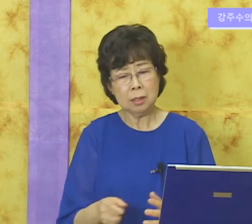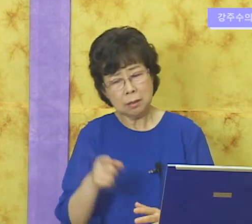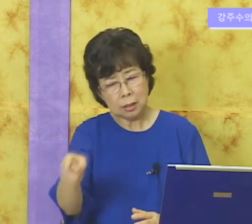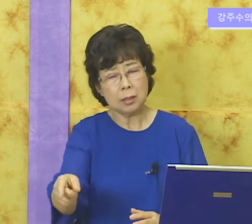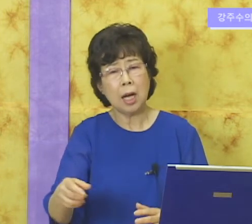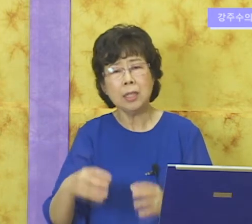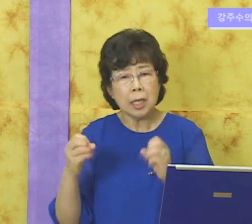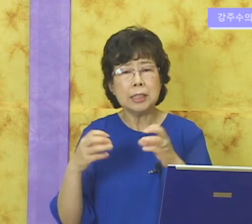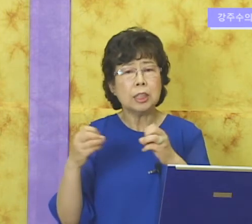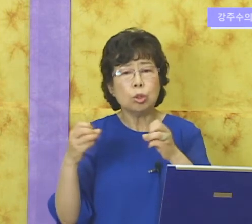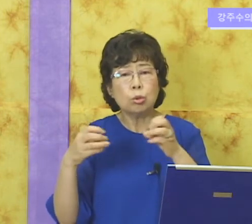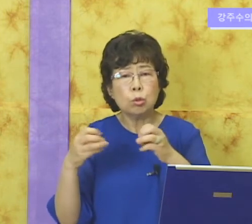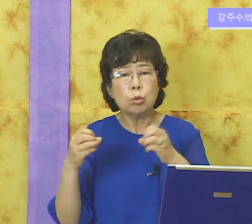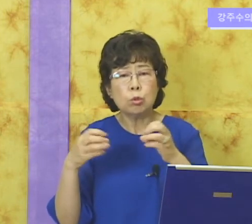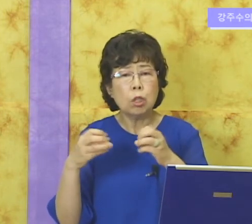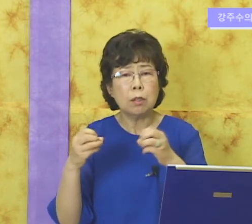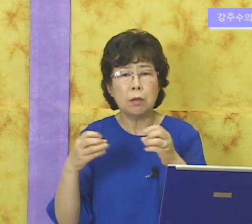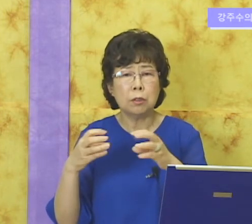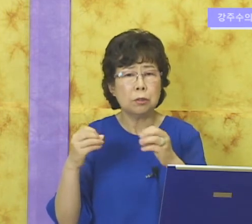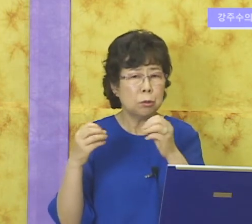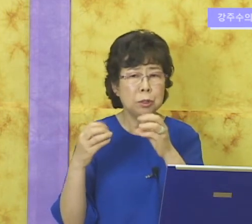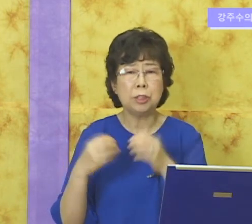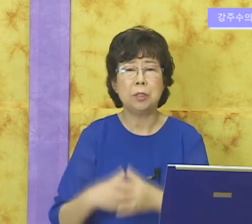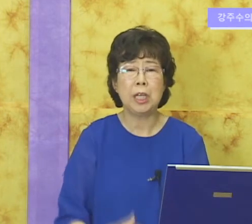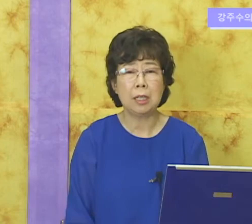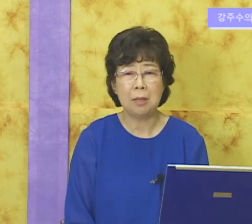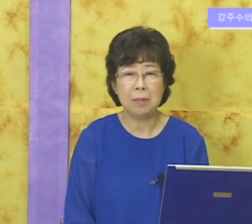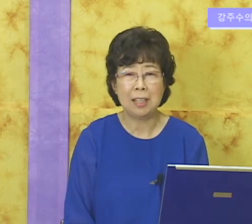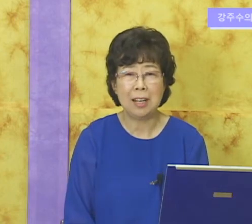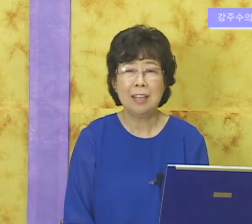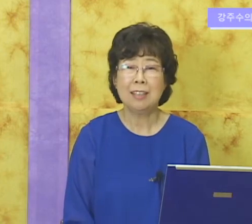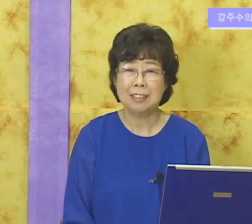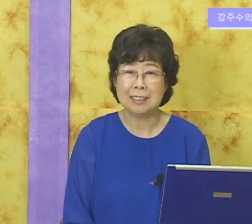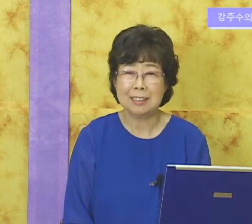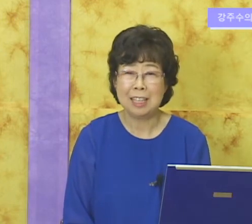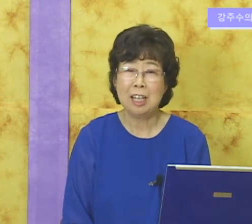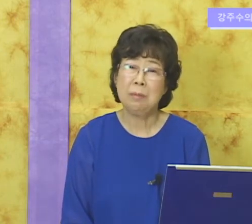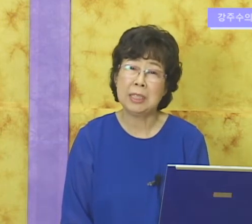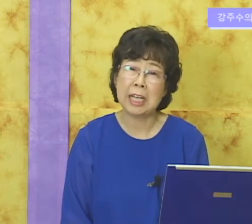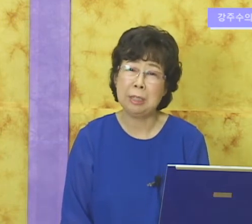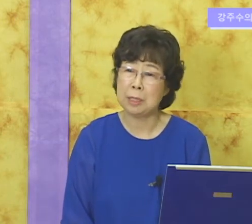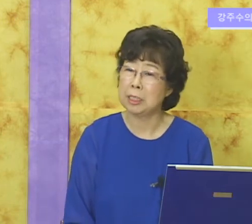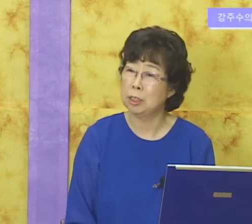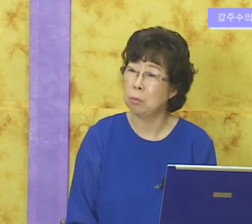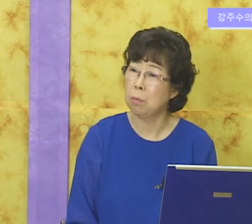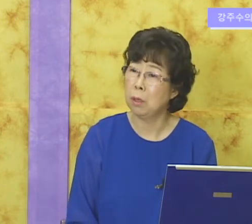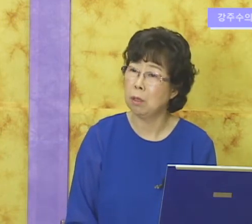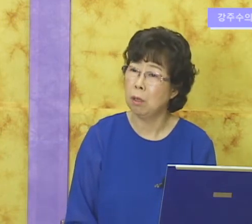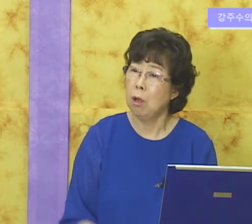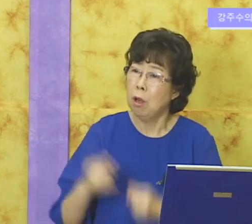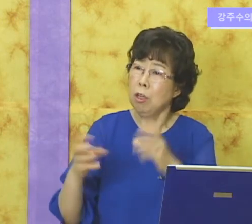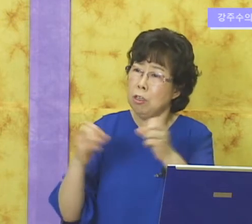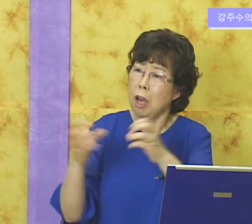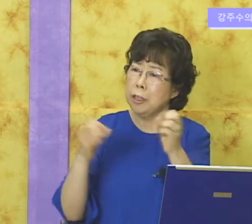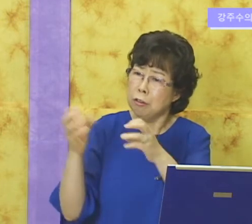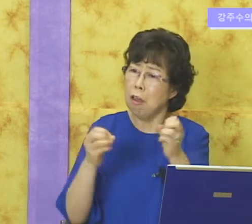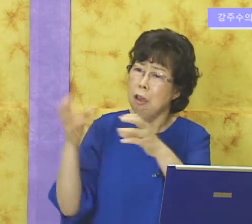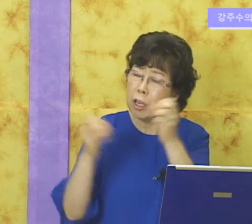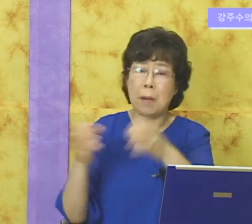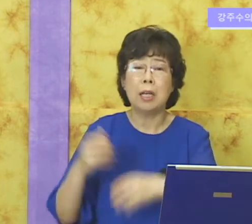지하철 타서 갈 때까지 수어로 손짓으로 이야기합니다. 그것을 비장애인 입장에서는 보면 이야기 되게 많이